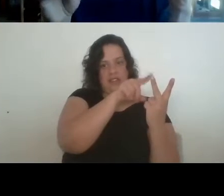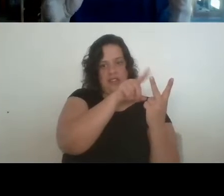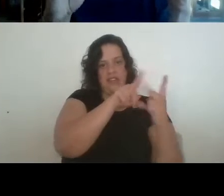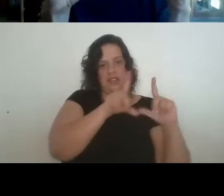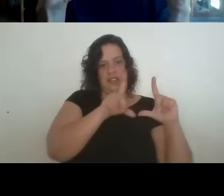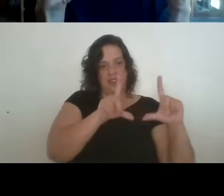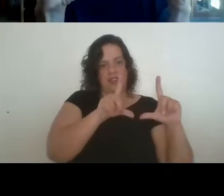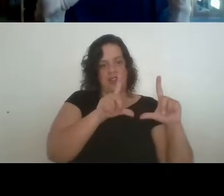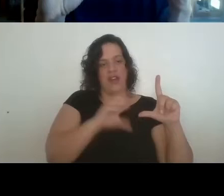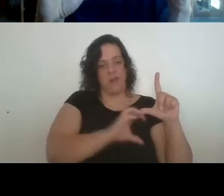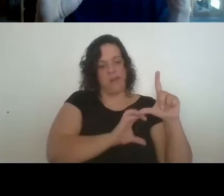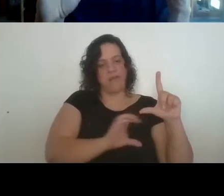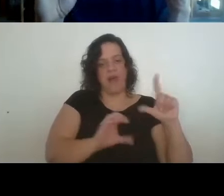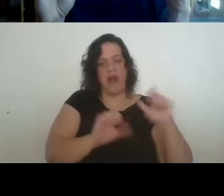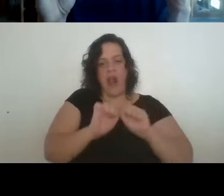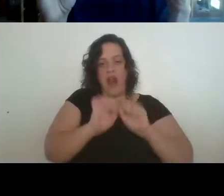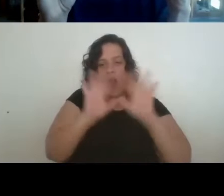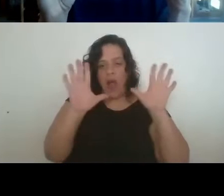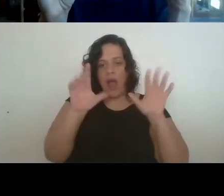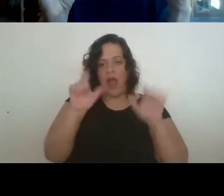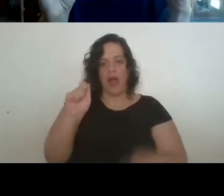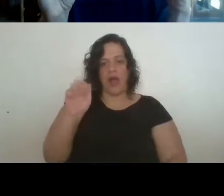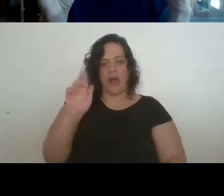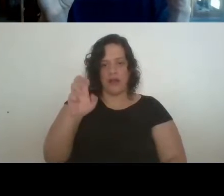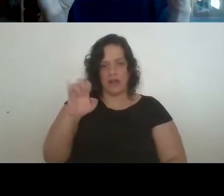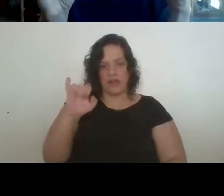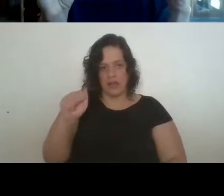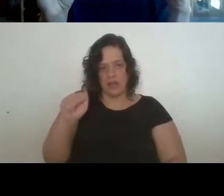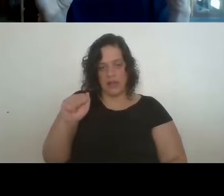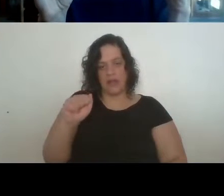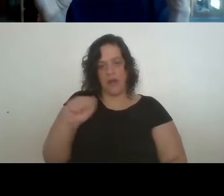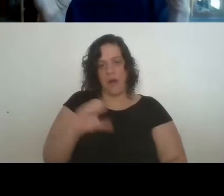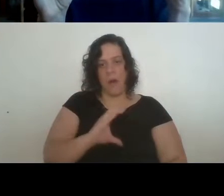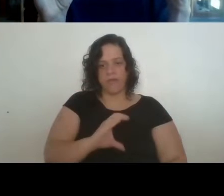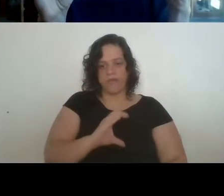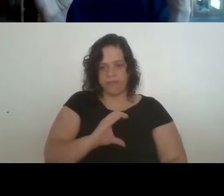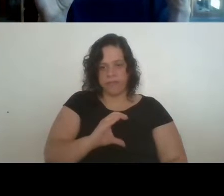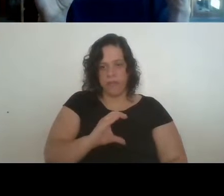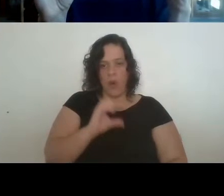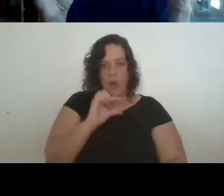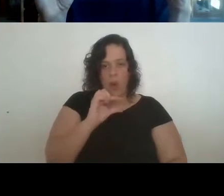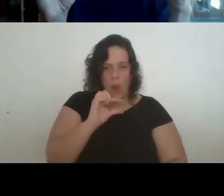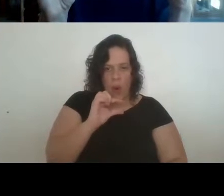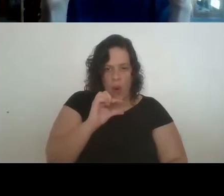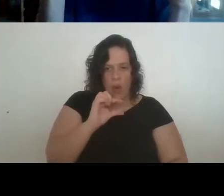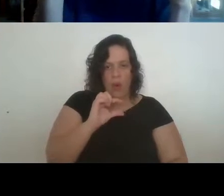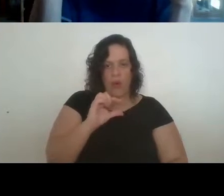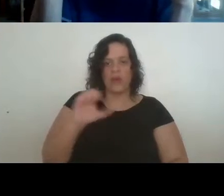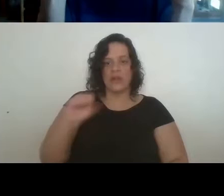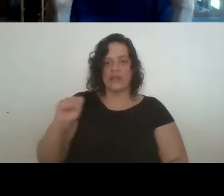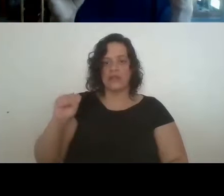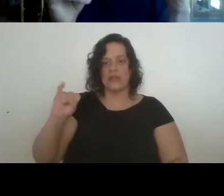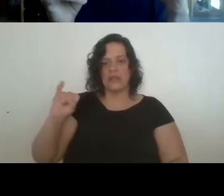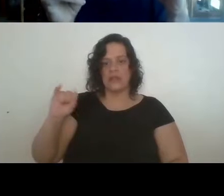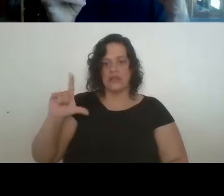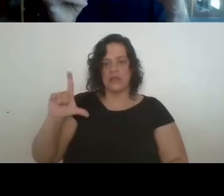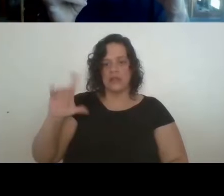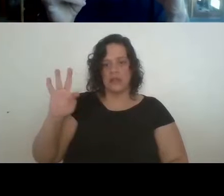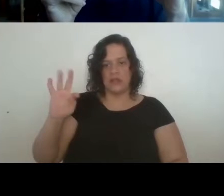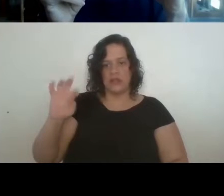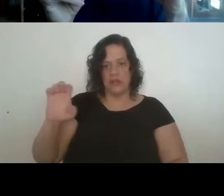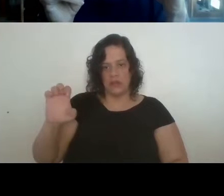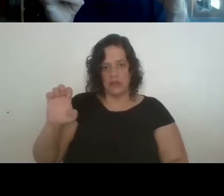decantação. Então, tem a camada mais grossa de areia, uma camada um pouco menor de silt, uma camada